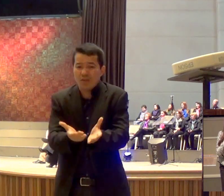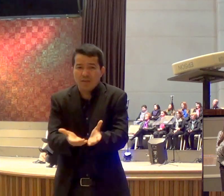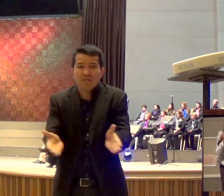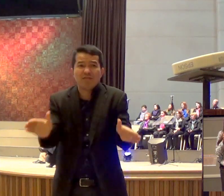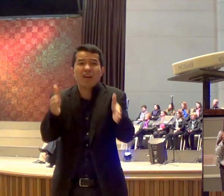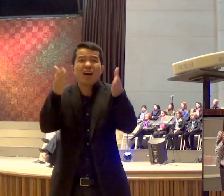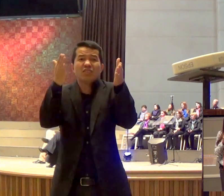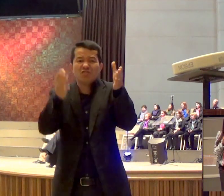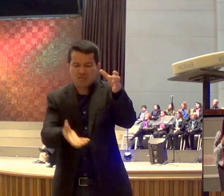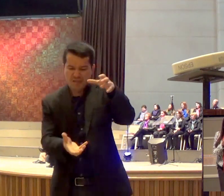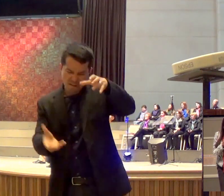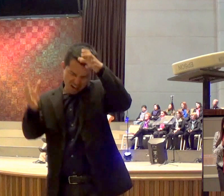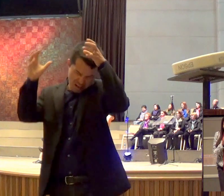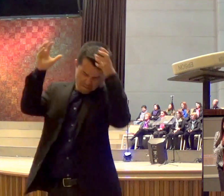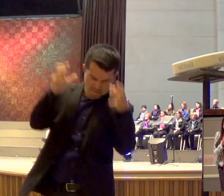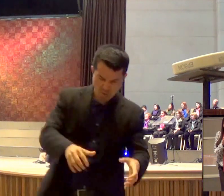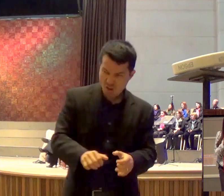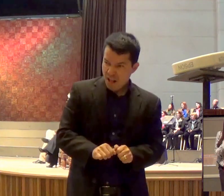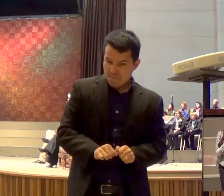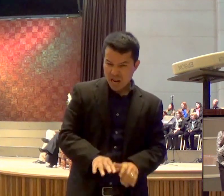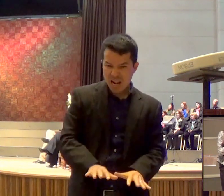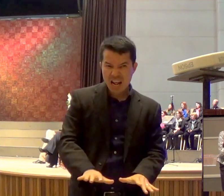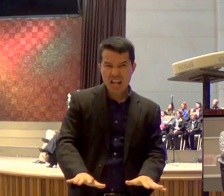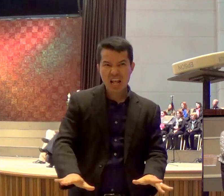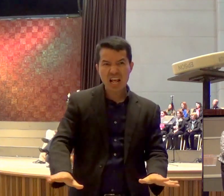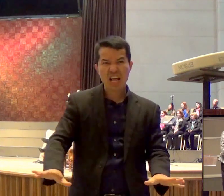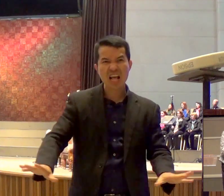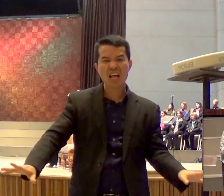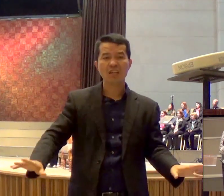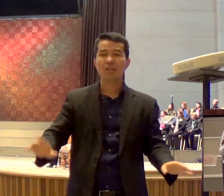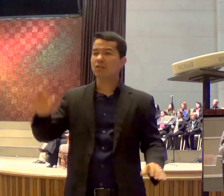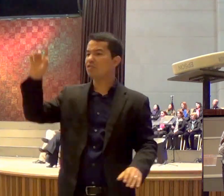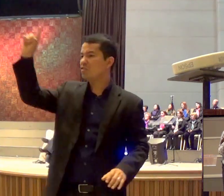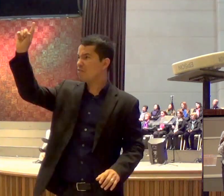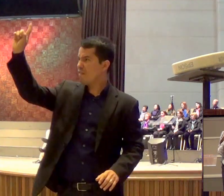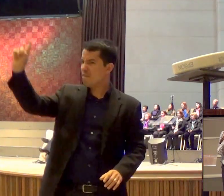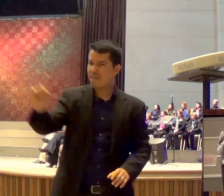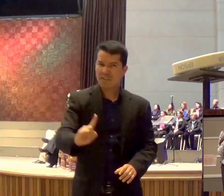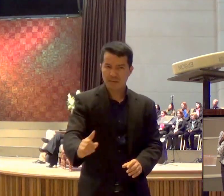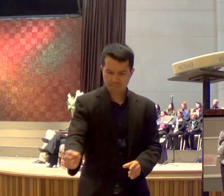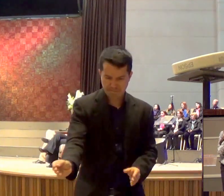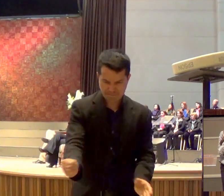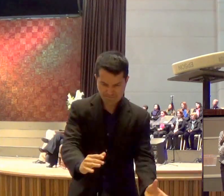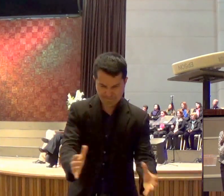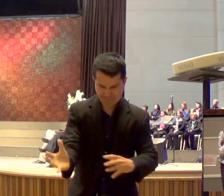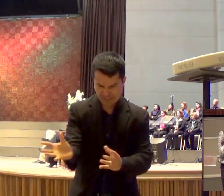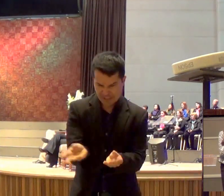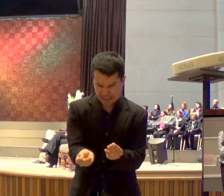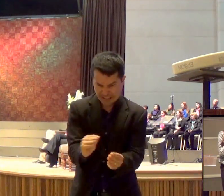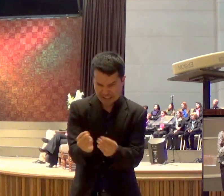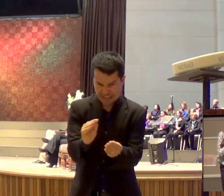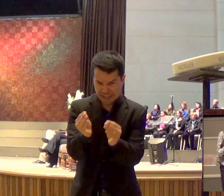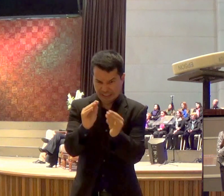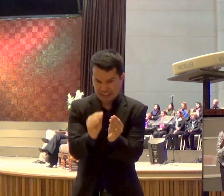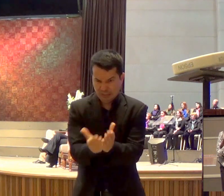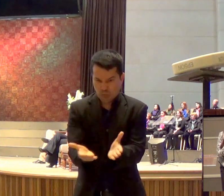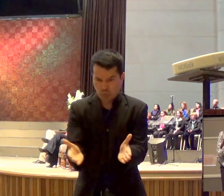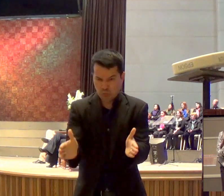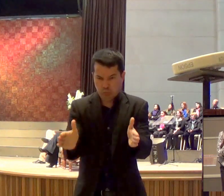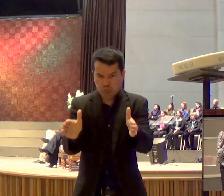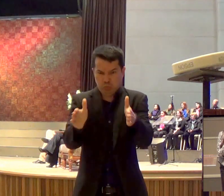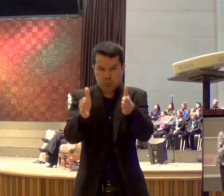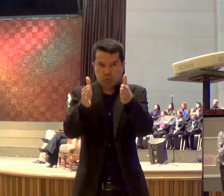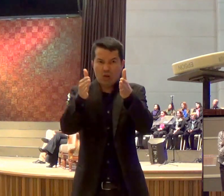e me despedacei e assim cada caco Que Sobrou que estava ali no chão Deus pisou e como